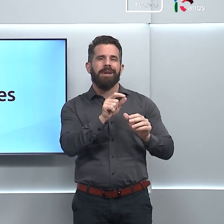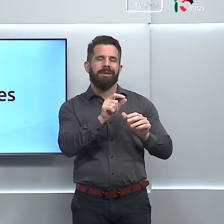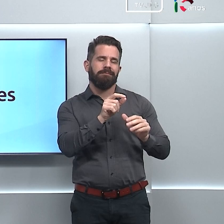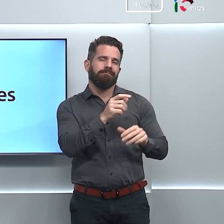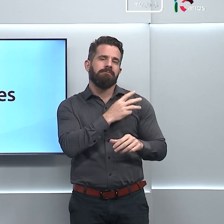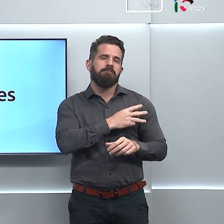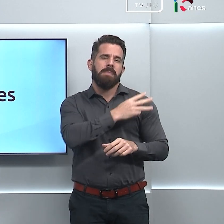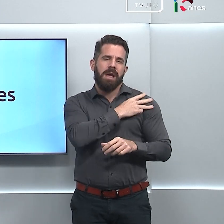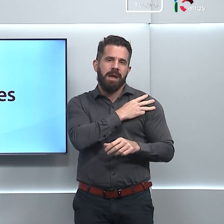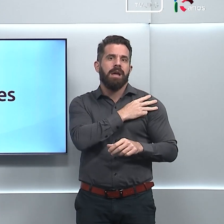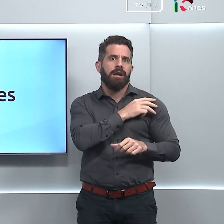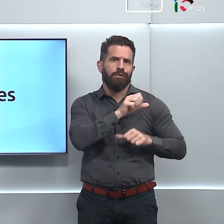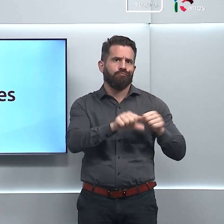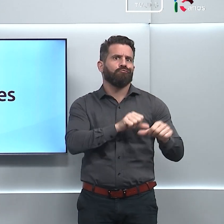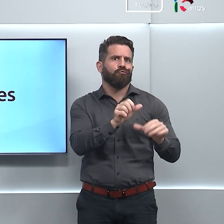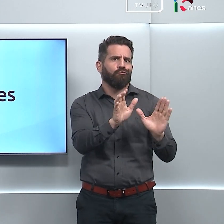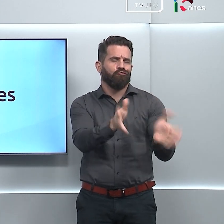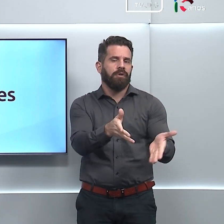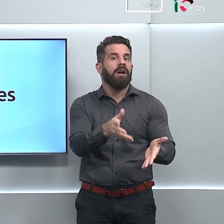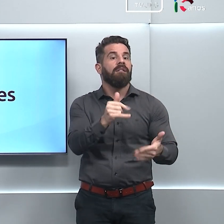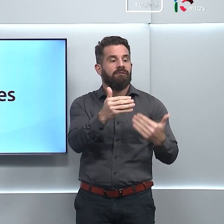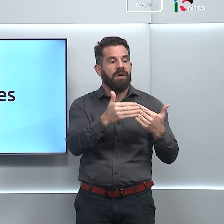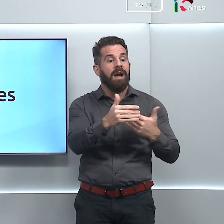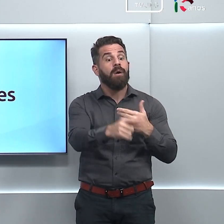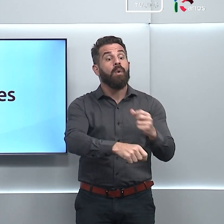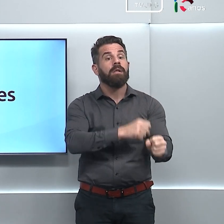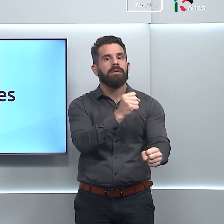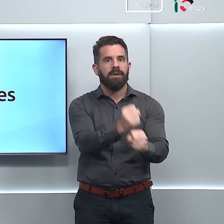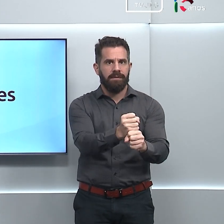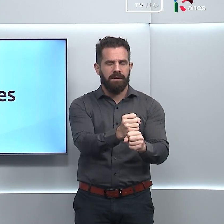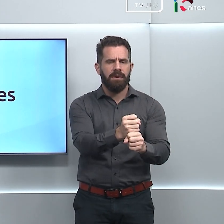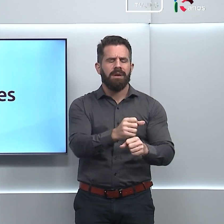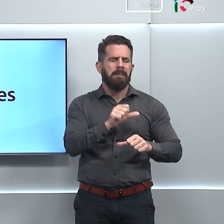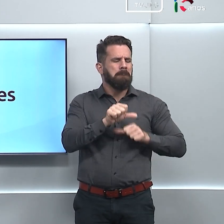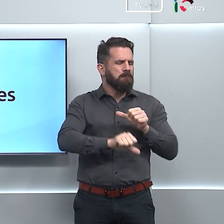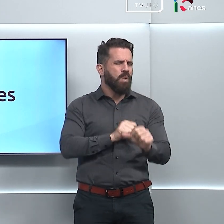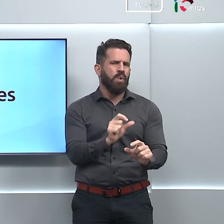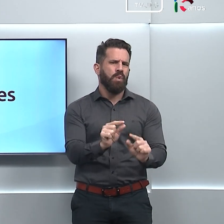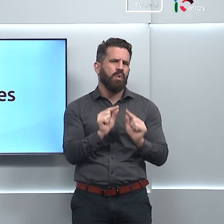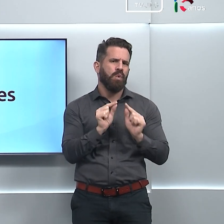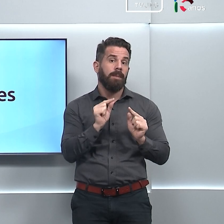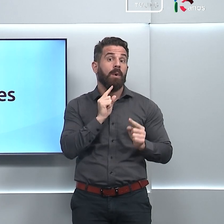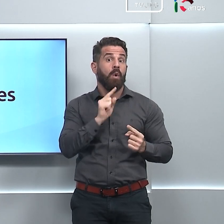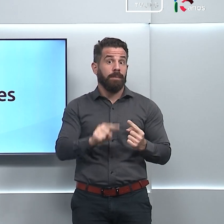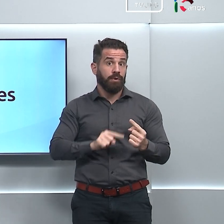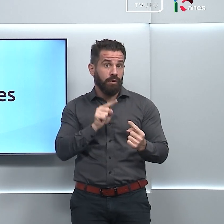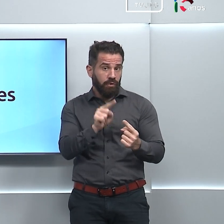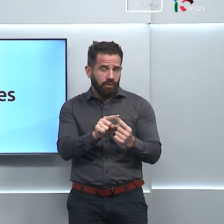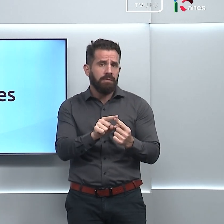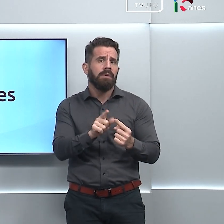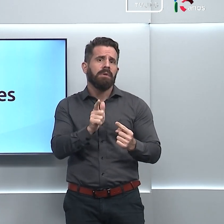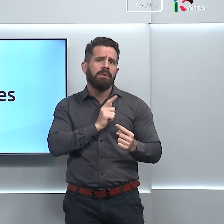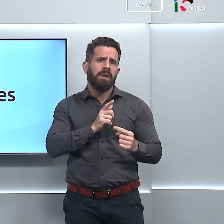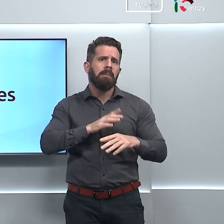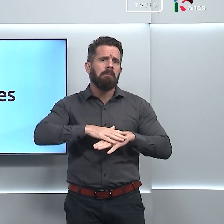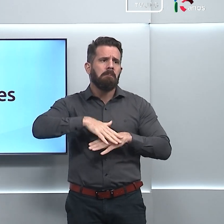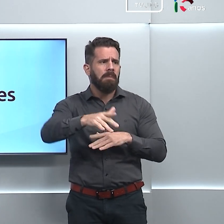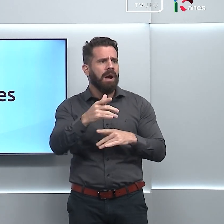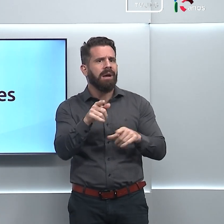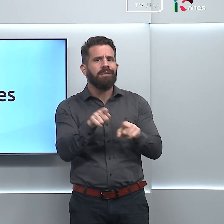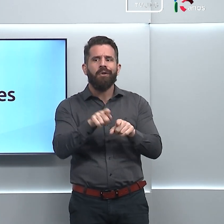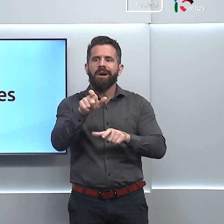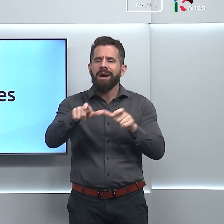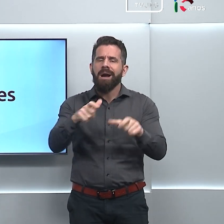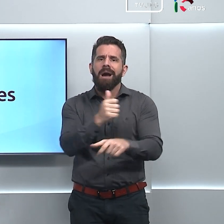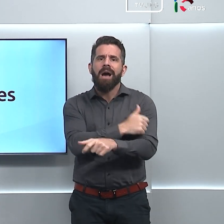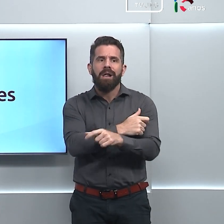ser implementada no ano que vem. O objetivo dessa nova política é tornar a educação mais atrativa para os estudantes